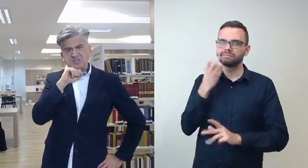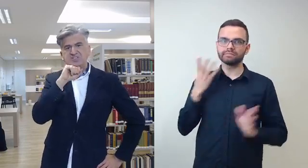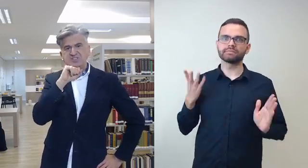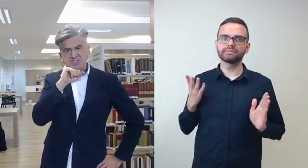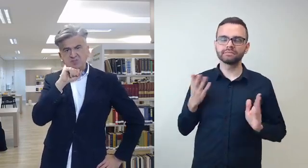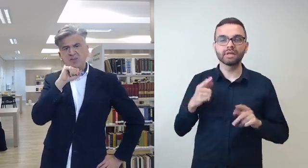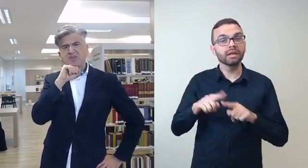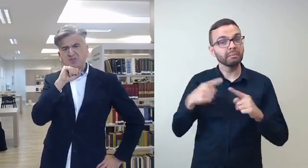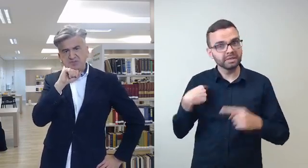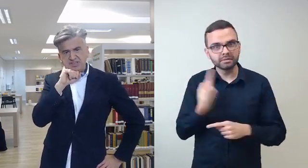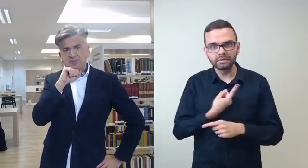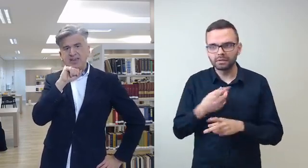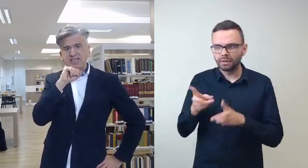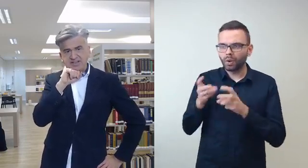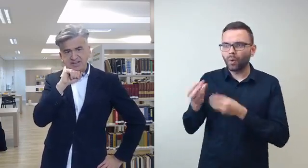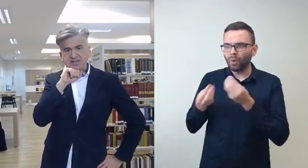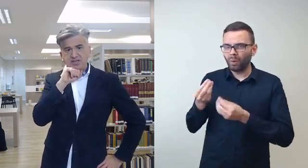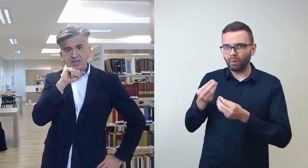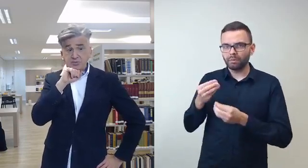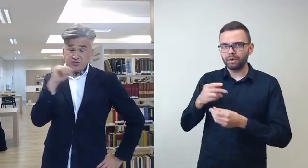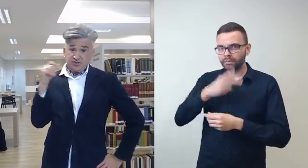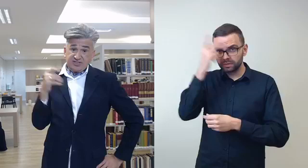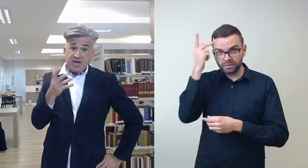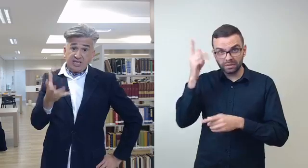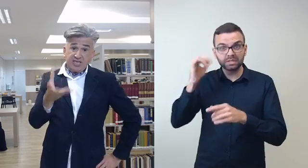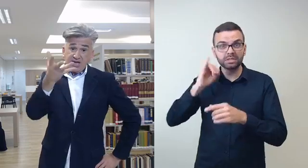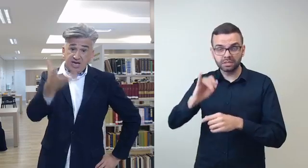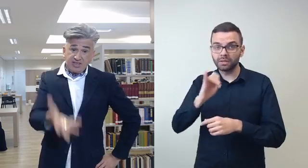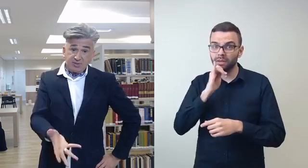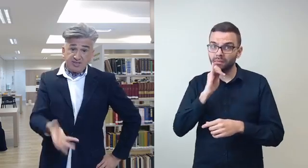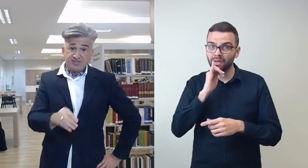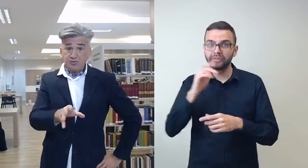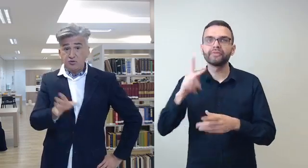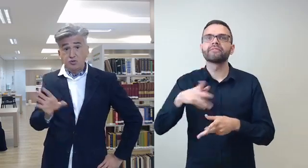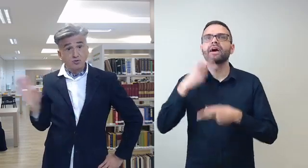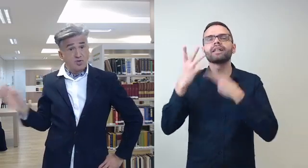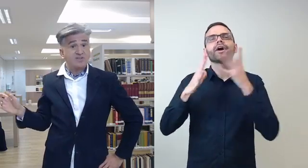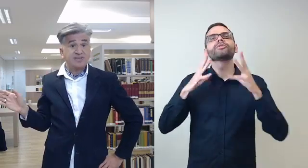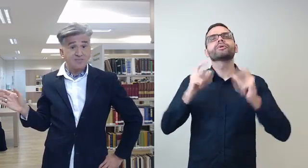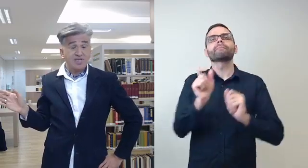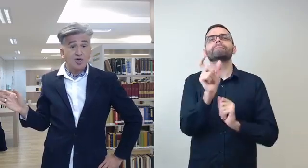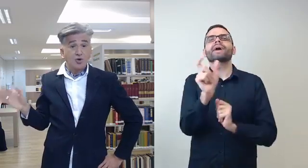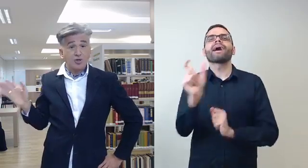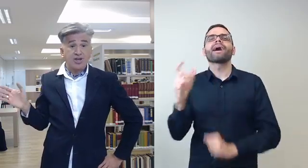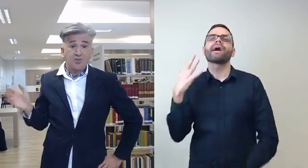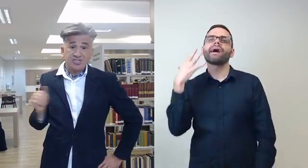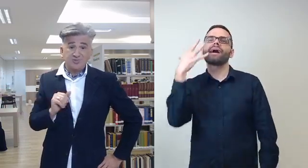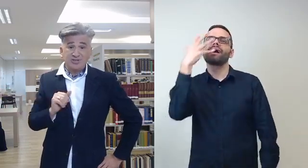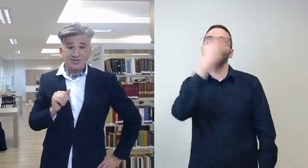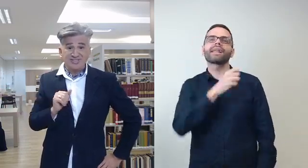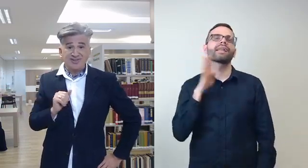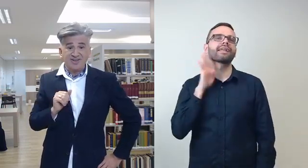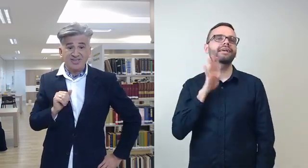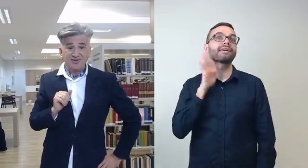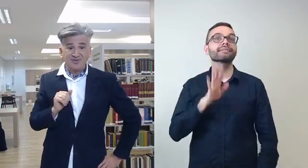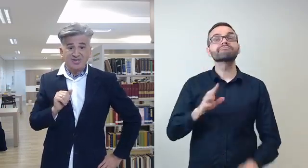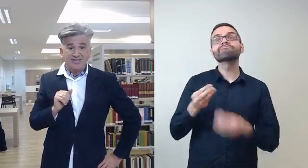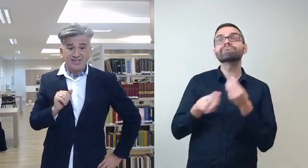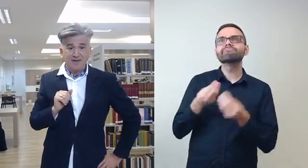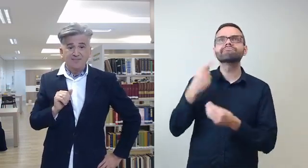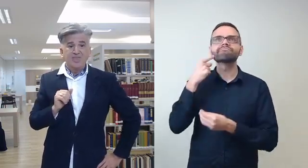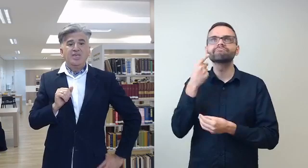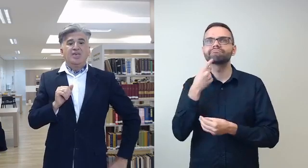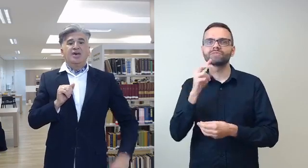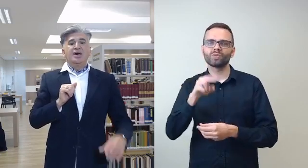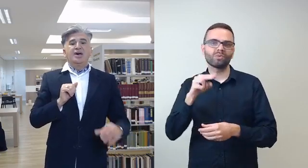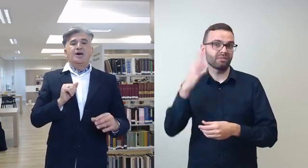poxa, se diz tanto palavrão durante a palestra, hein? Que se você maquia a interpretação, o surdo nunca vai saber o que realmente as pessoas estão falando.